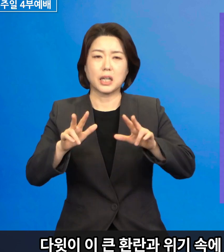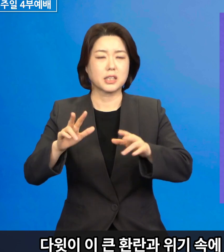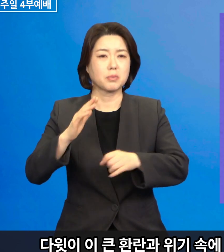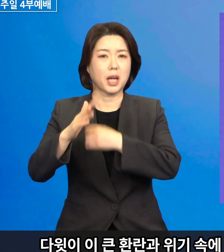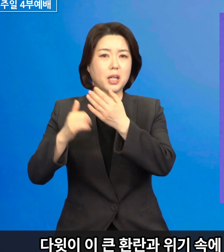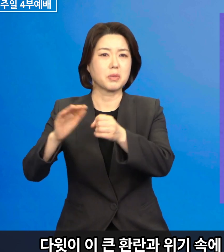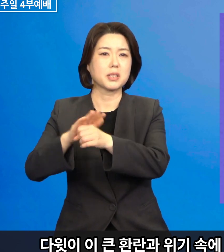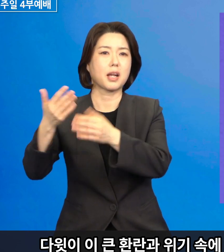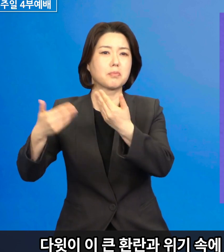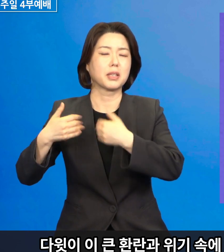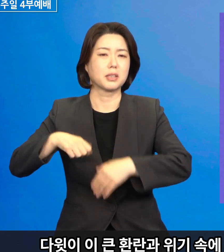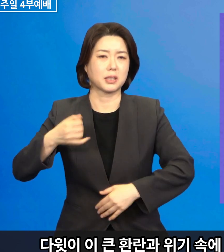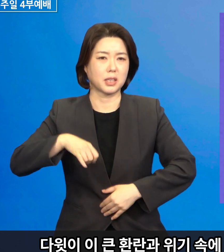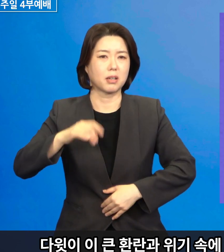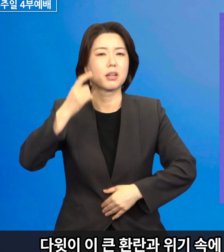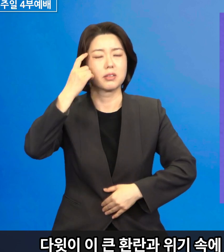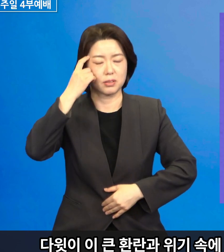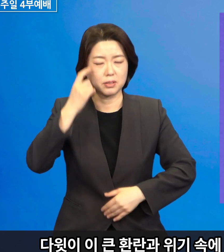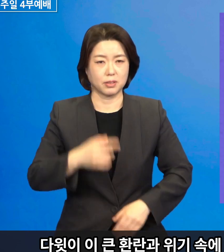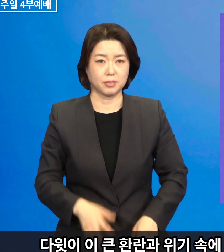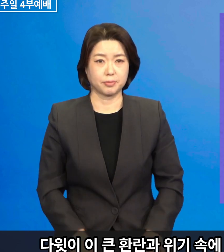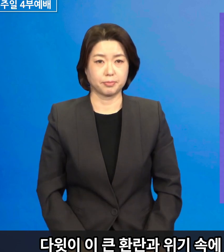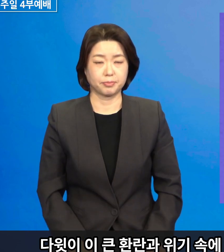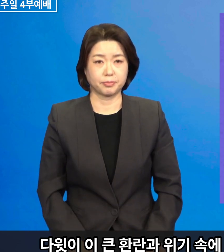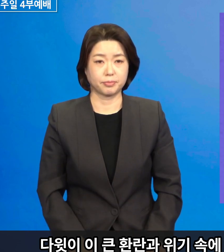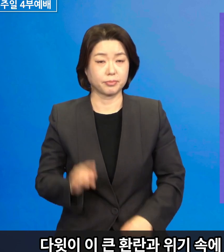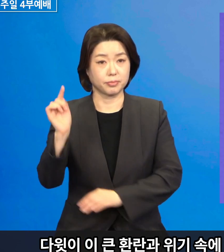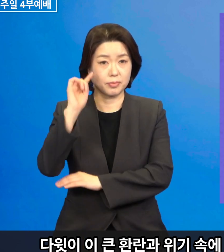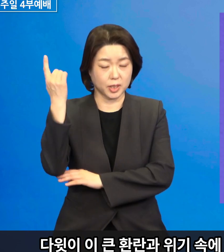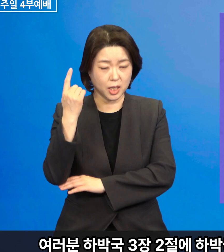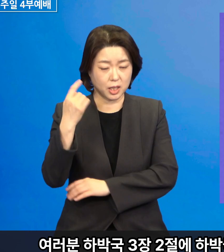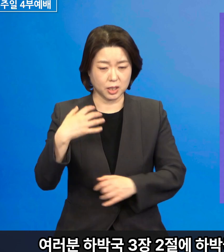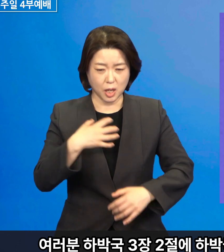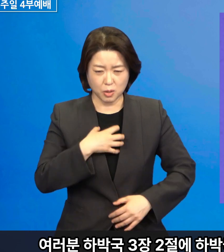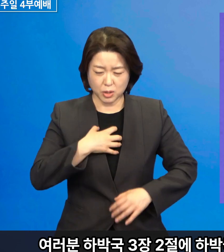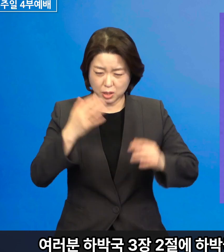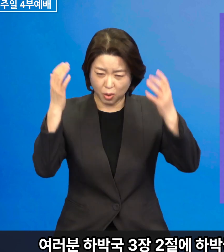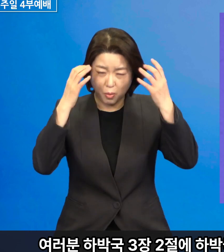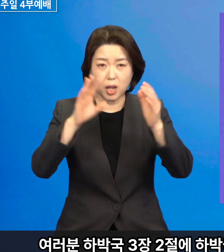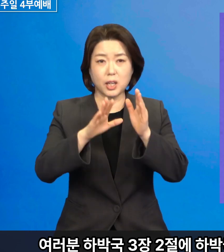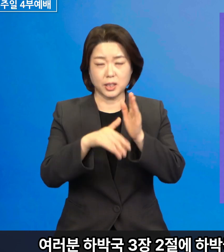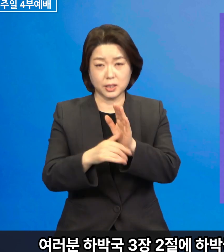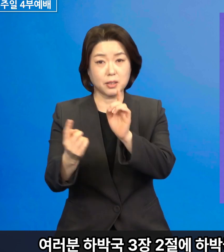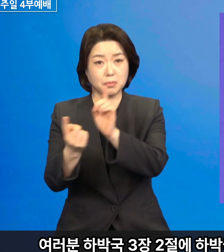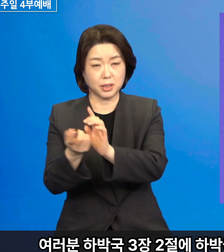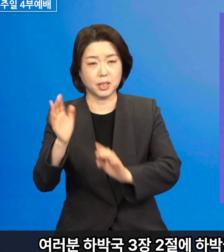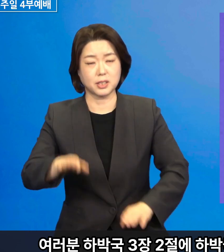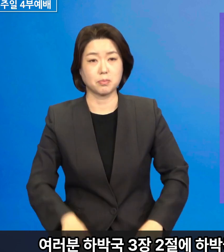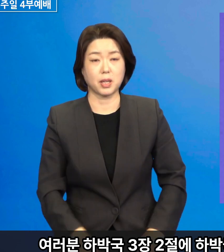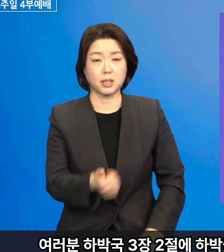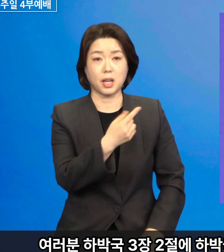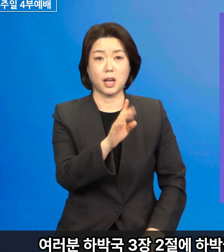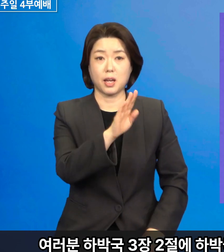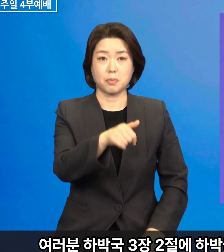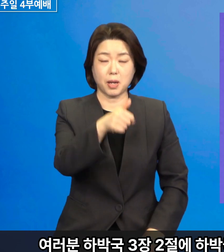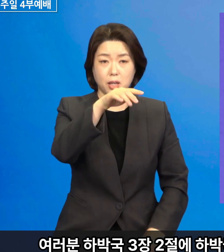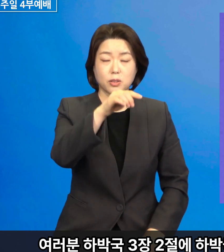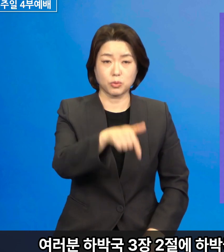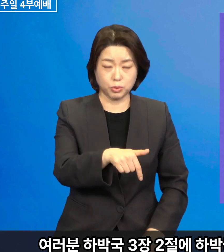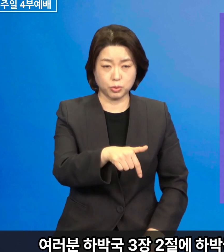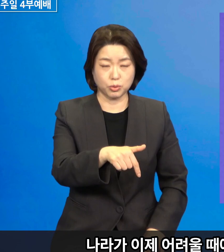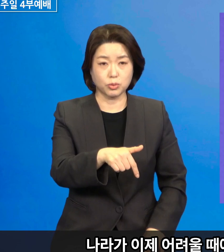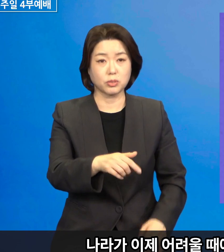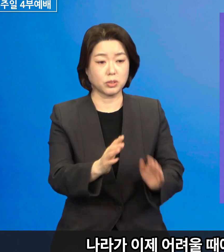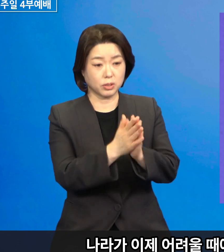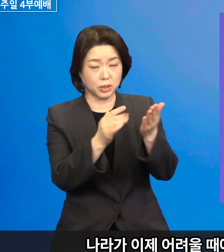다윗이 이 큰 환난과 위기 속에 있지만 하나님은 어떤 분이시지? 여러분 하박국 3장 2절에 하박국이 하나님께 이런 기도를